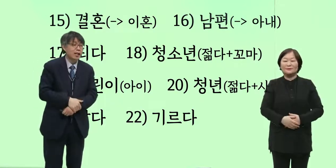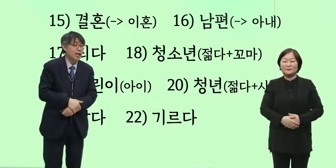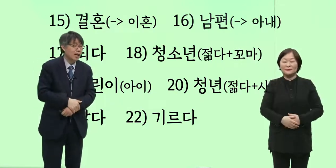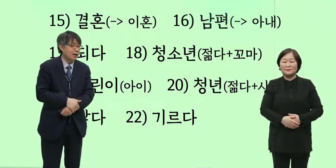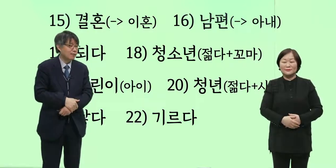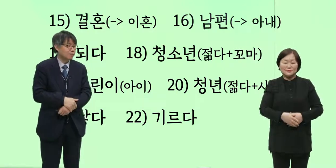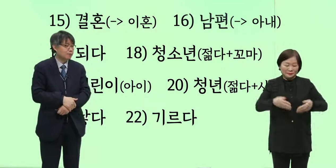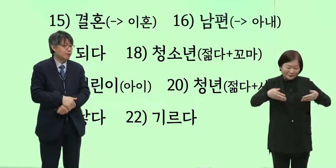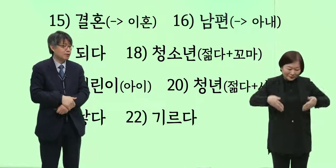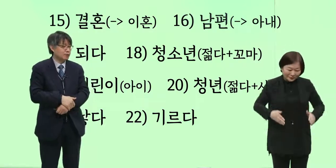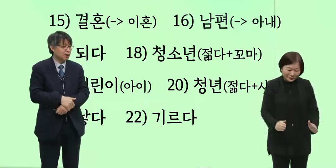나타